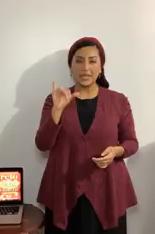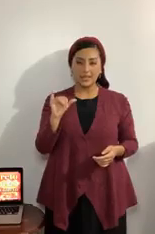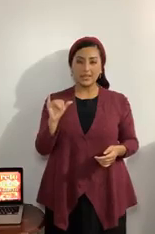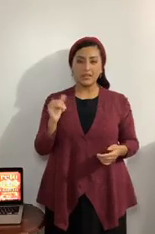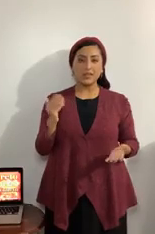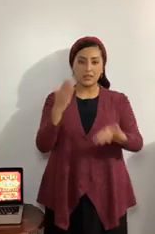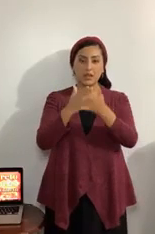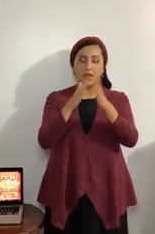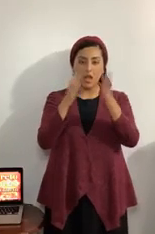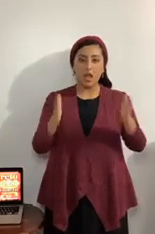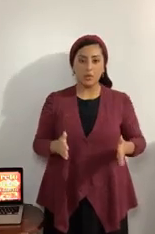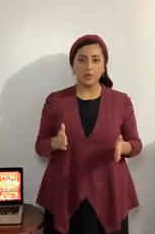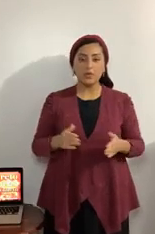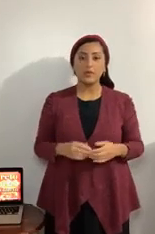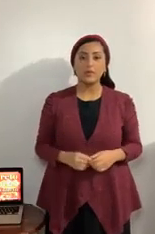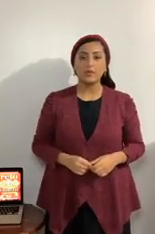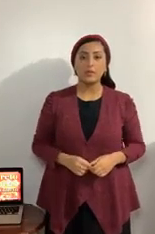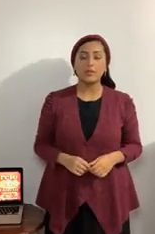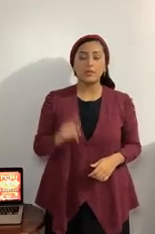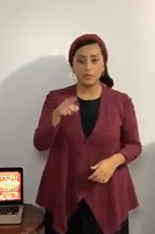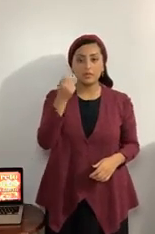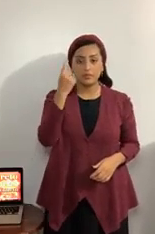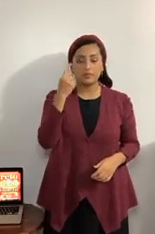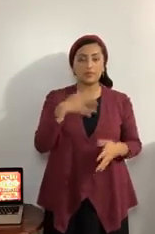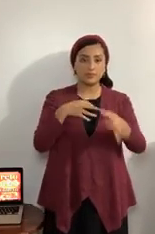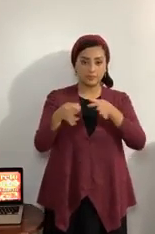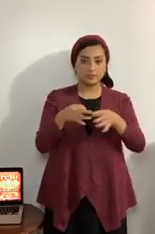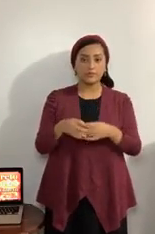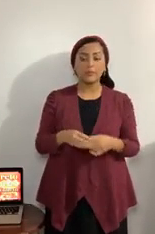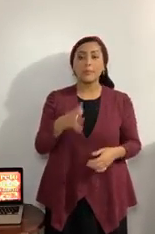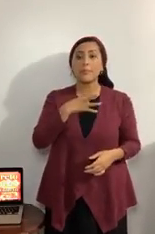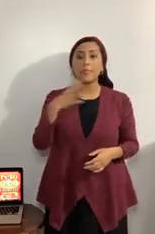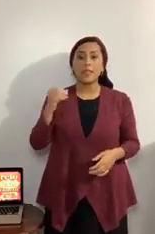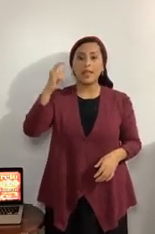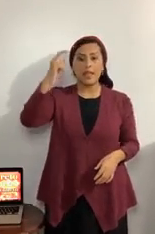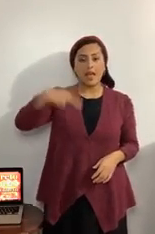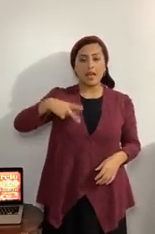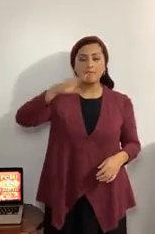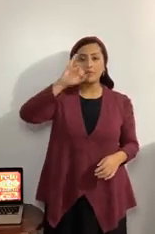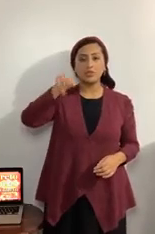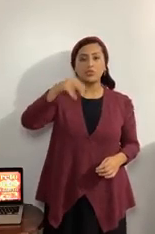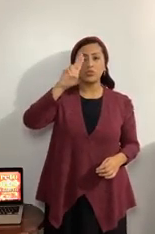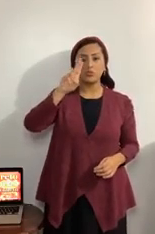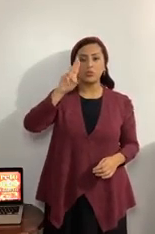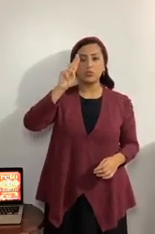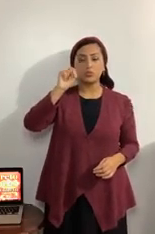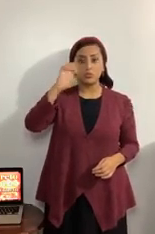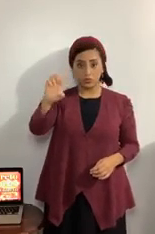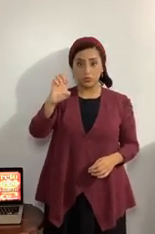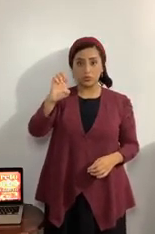para que se entienda esto. Y a mediados de junio quedó embarazada